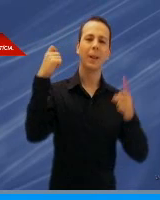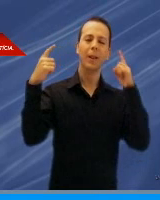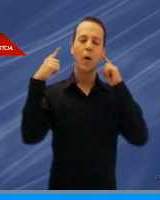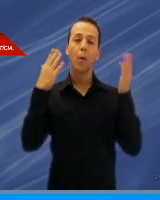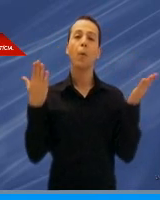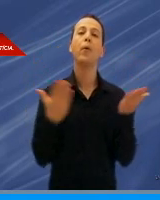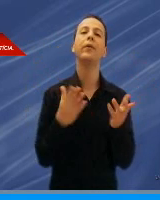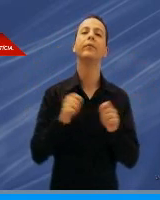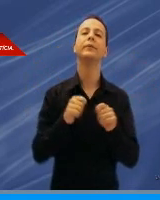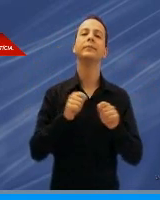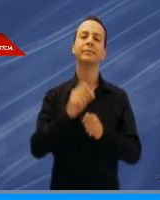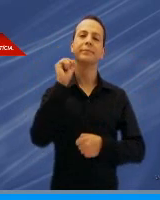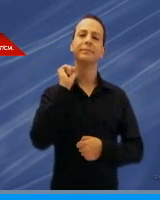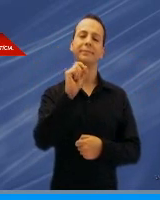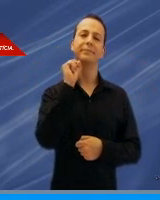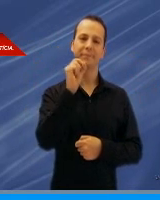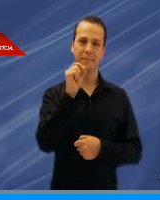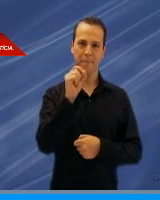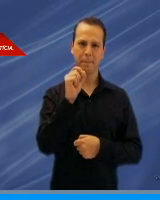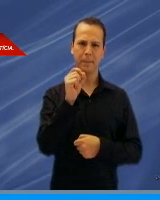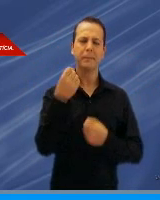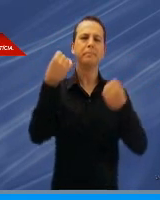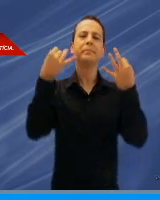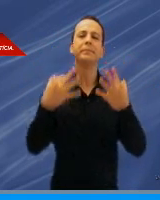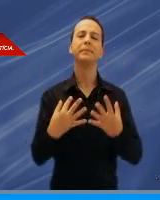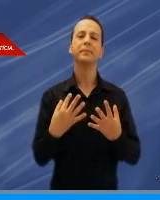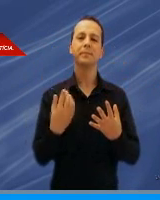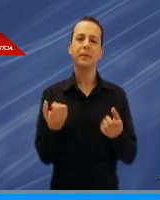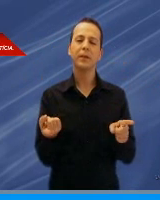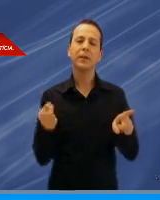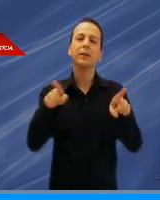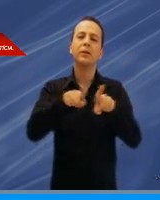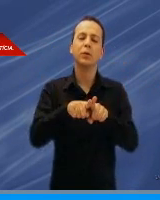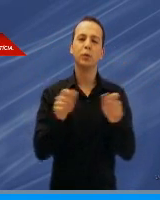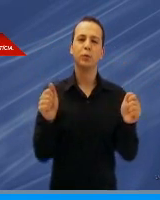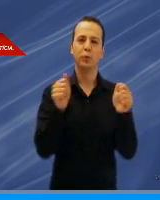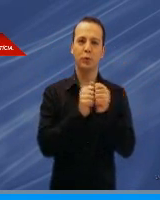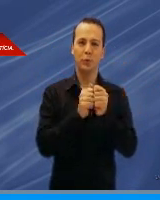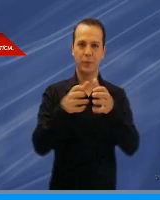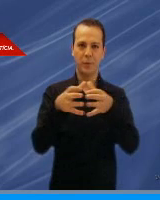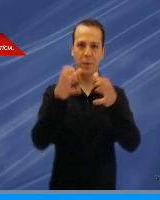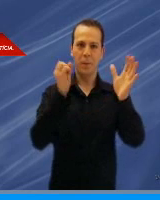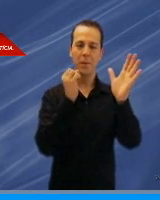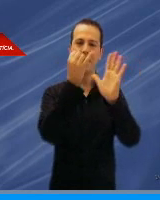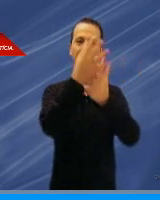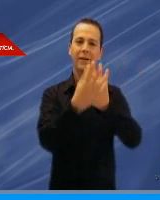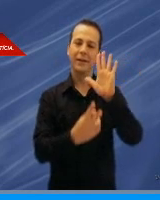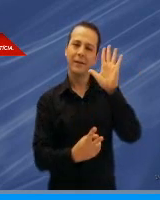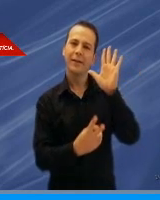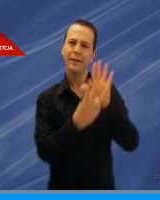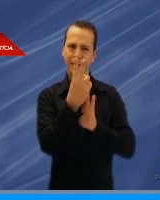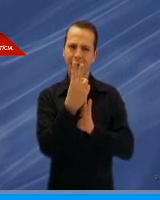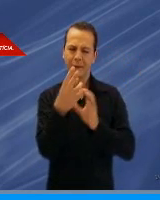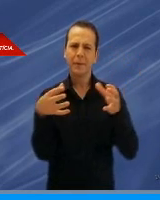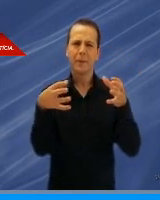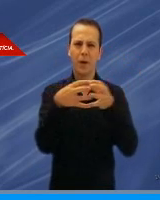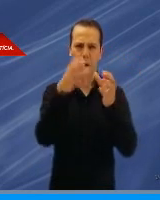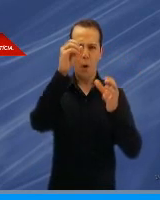está fazendo agora, Fabiola, em parceria com a Vez da Voz,